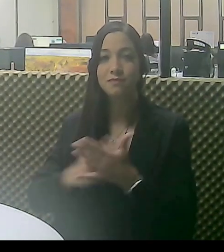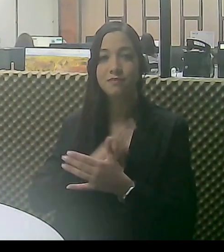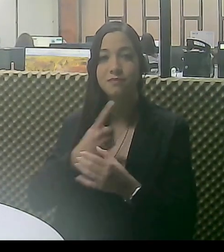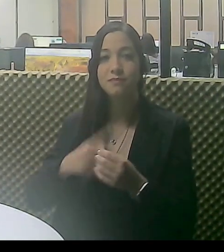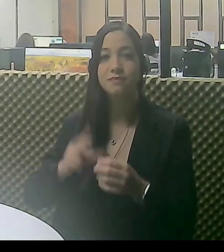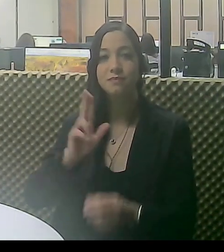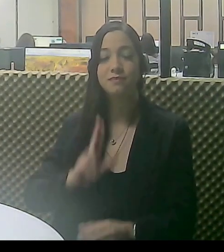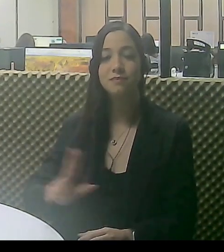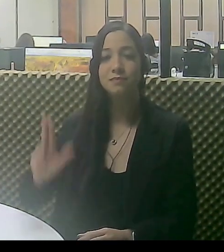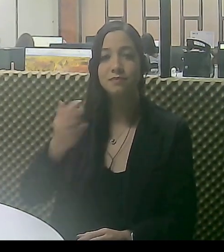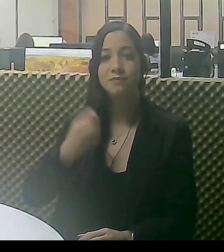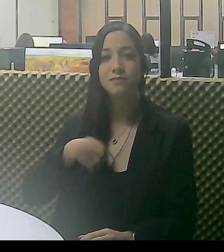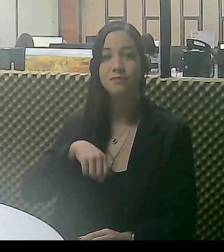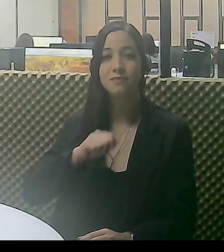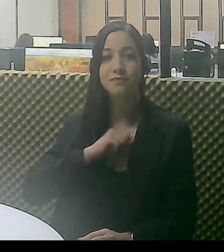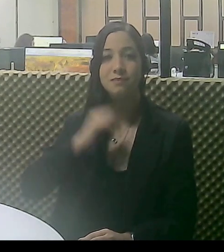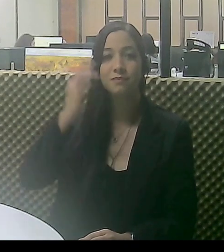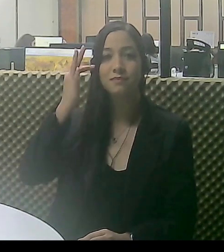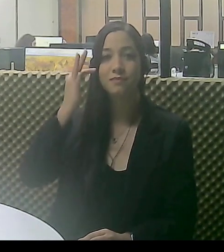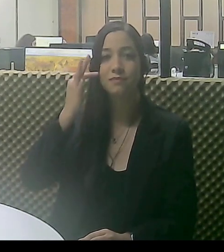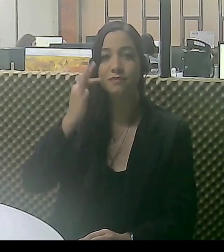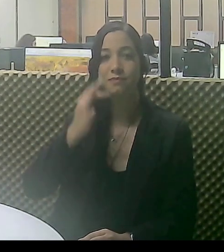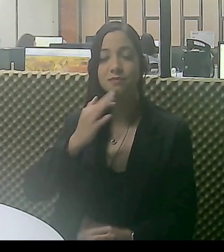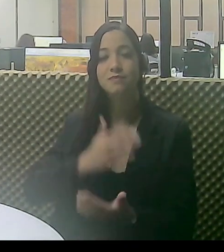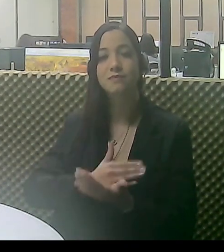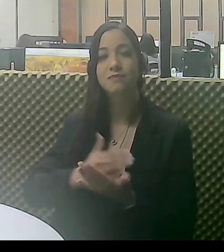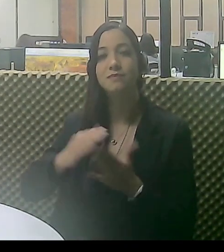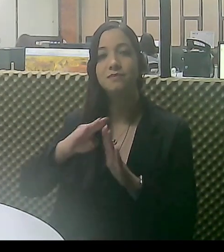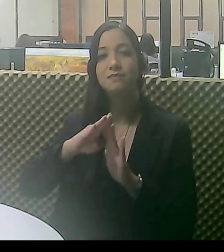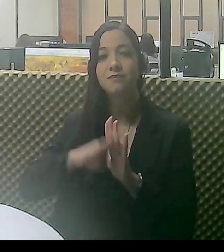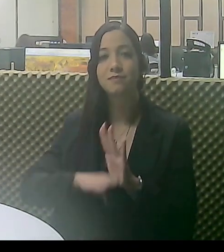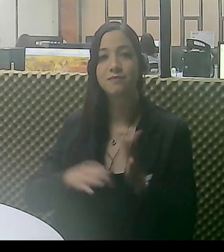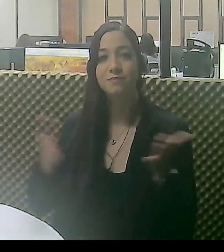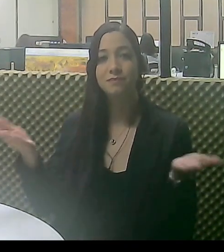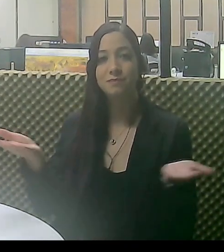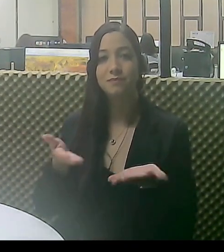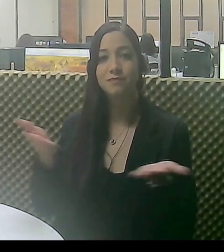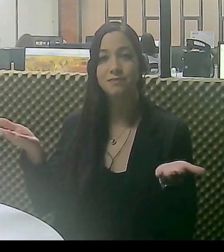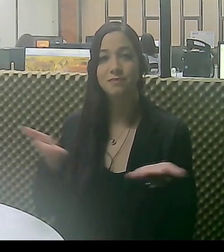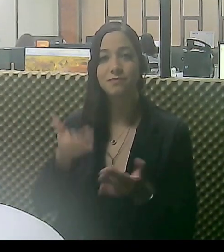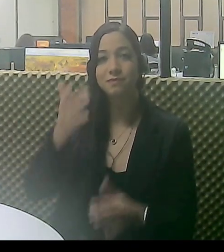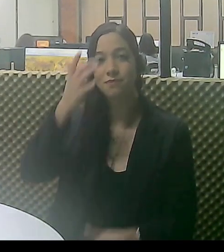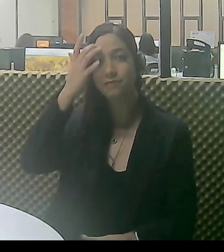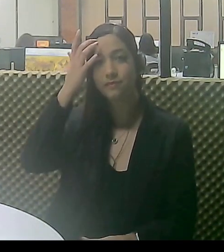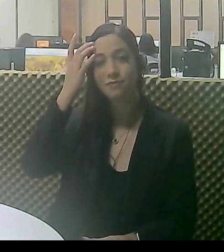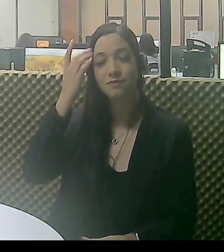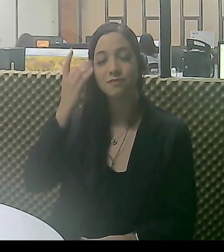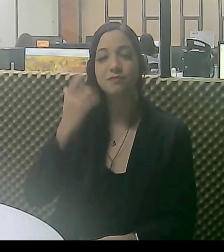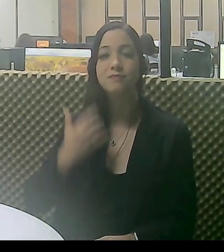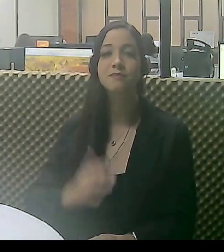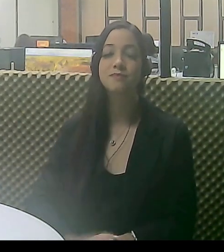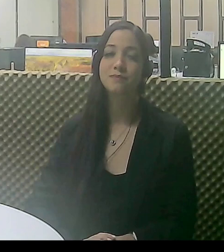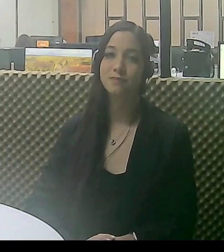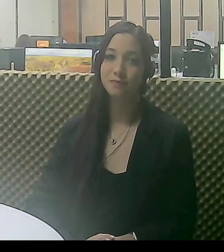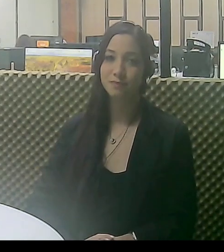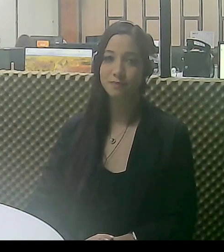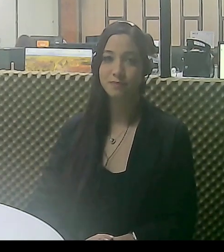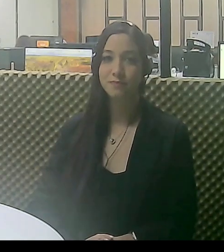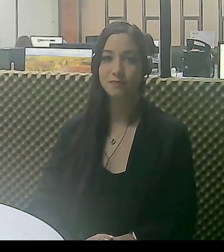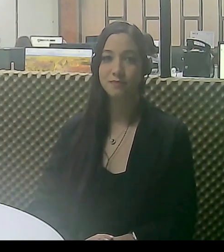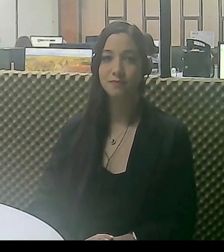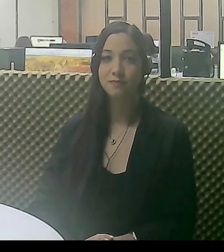fato acontece em Uberlândia. Eu sou o Fernando Cássio e começamos com os destaques da edição de hoje.